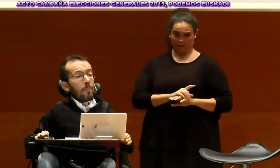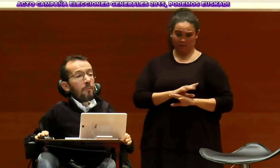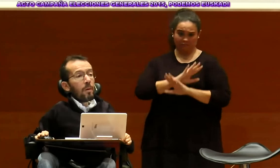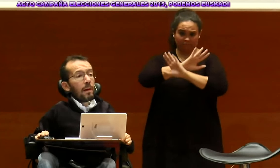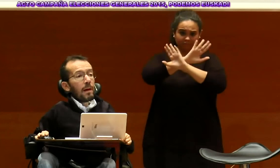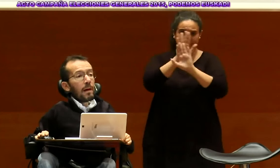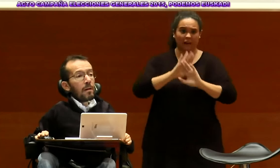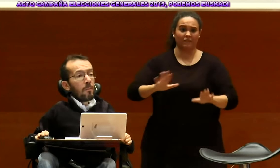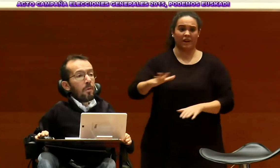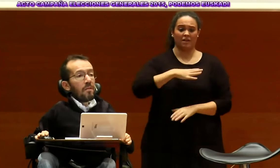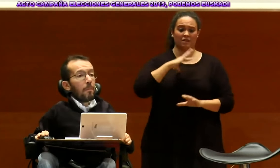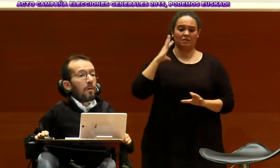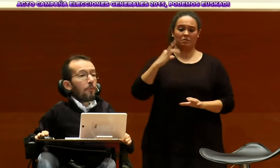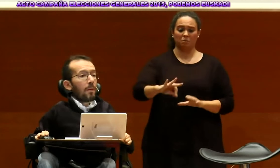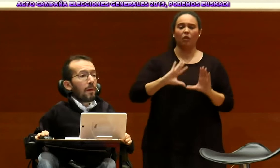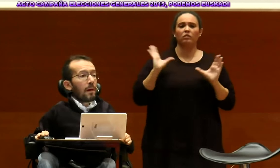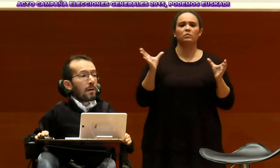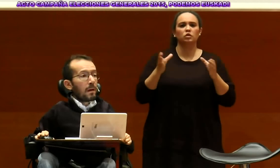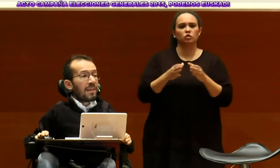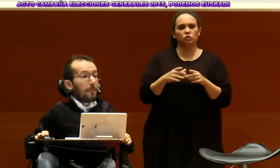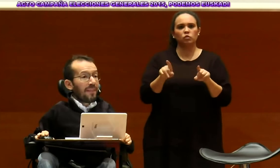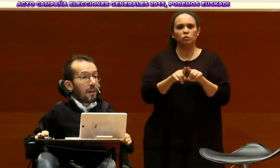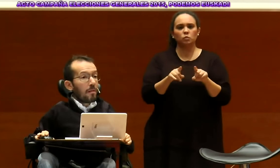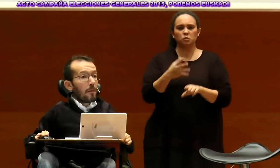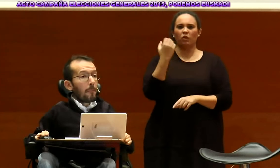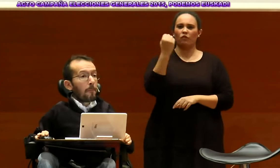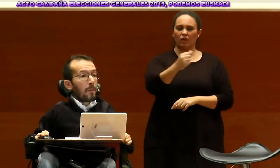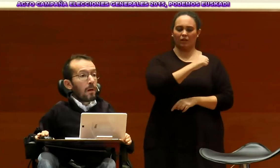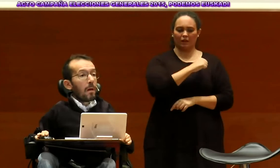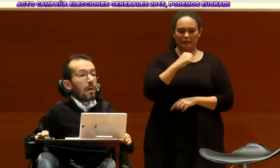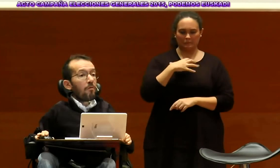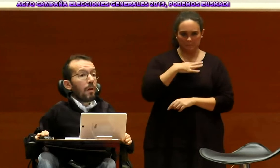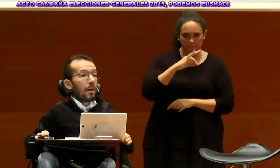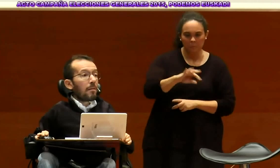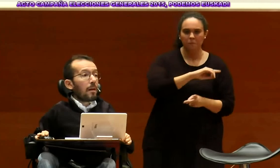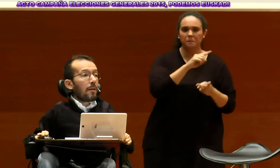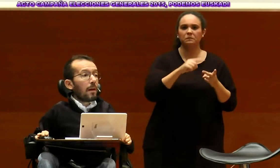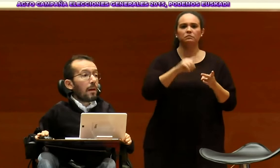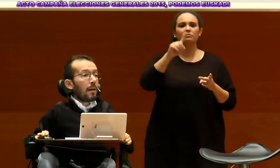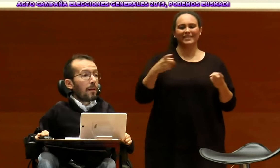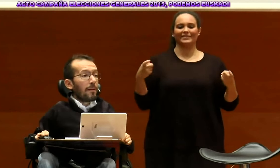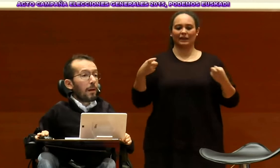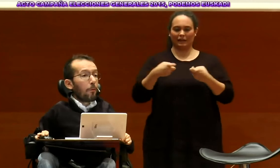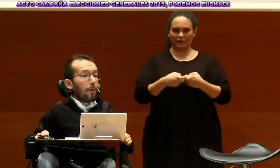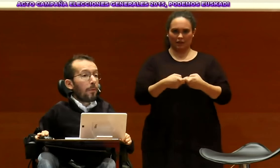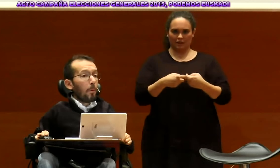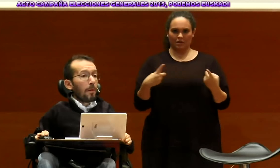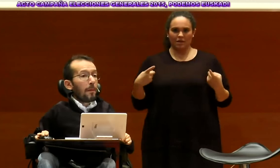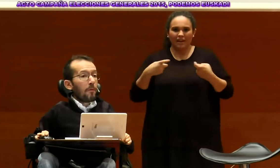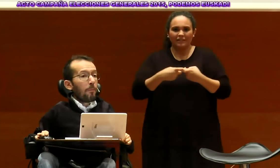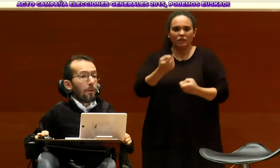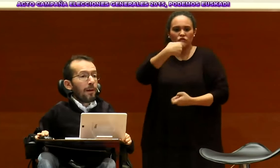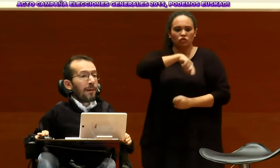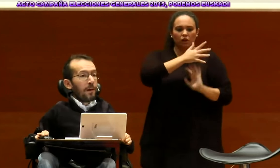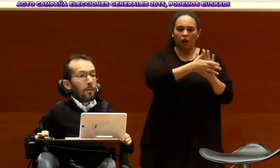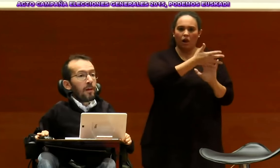que Podemos pueda ser una fuerza independiente y es una garantía de que lo que decimos lo